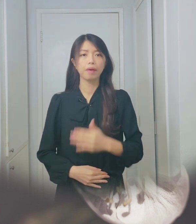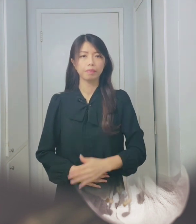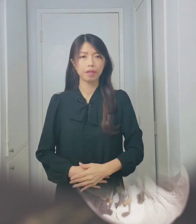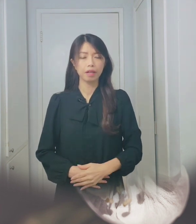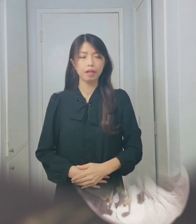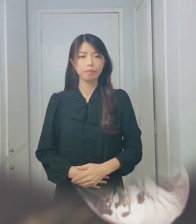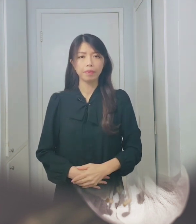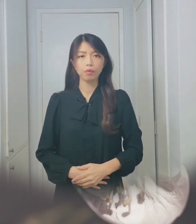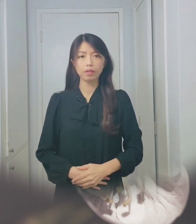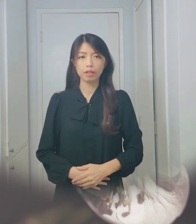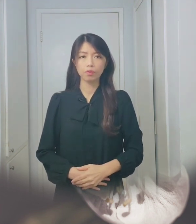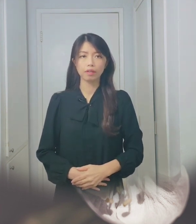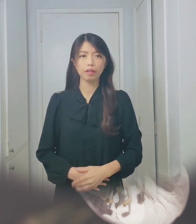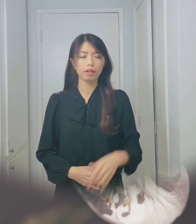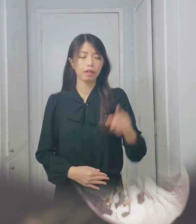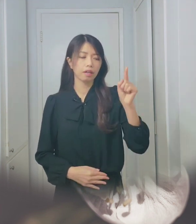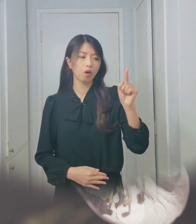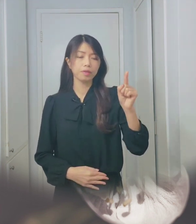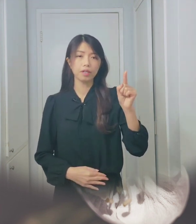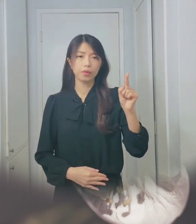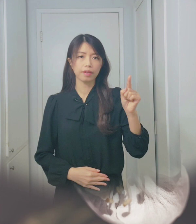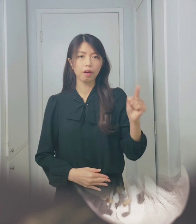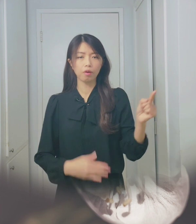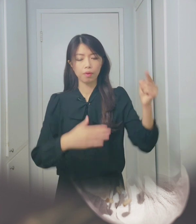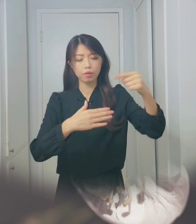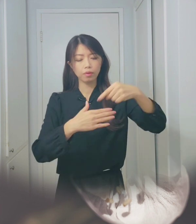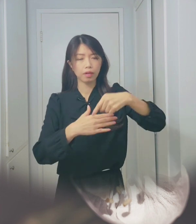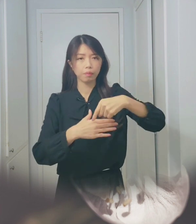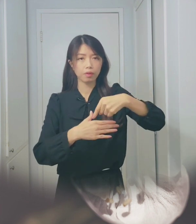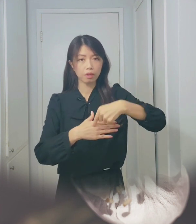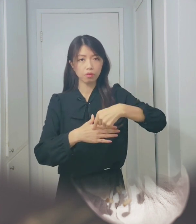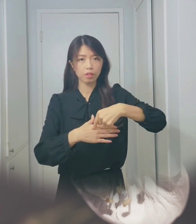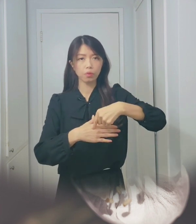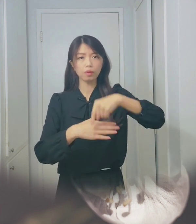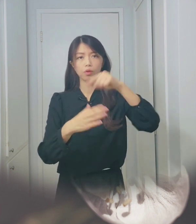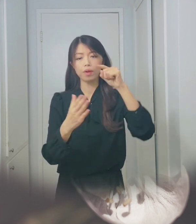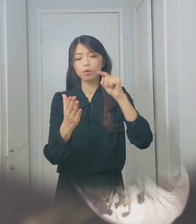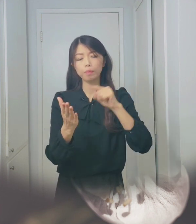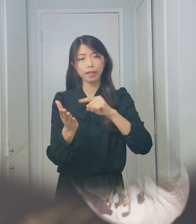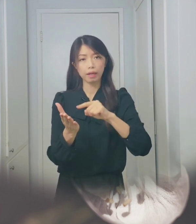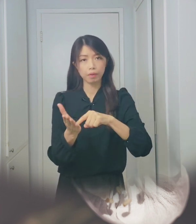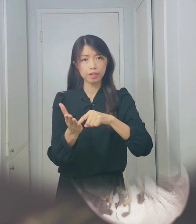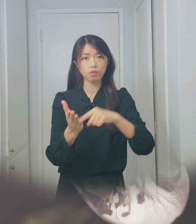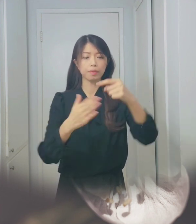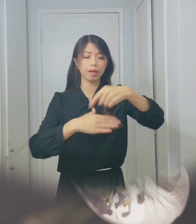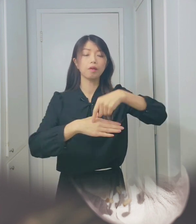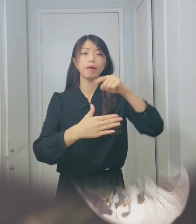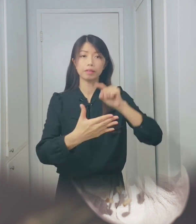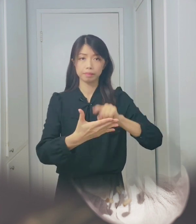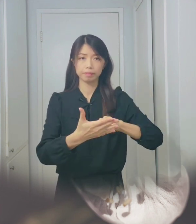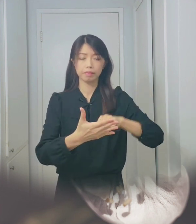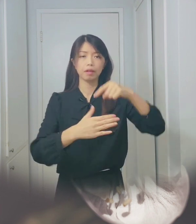나의 마음이라고 한 뜻의 수어는 검지를 이용해서 왼손 등 한번 찍어주시고 그리고 왼손 바닥 한번 찍어주시면